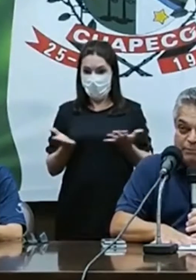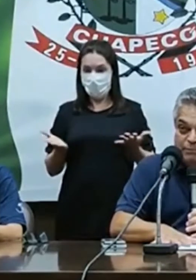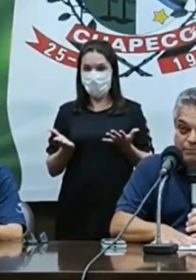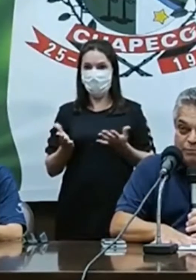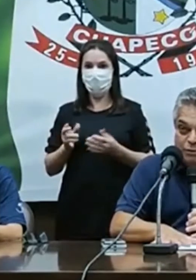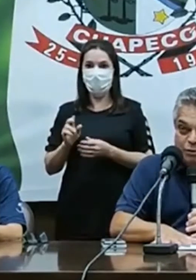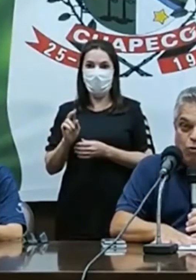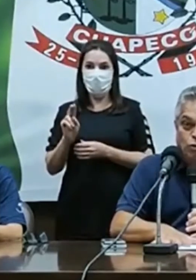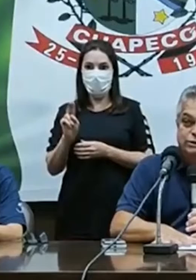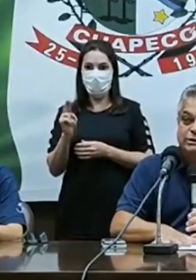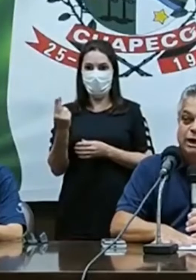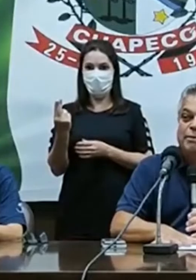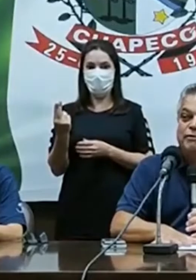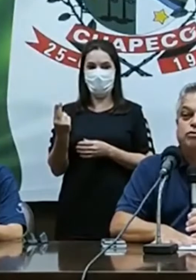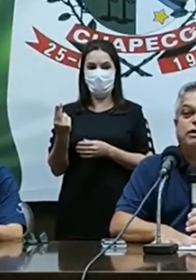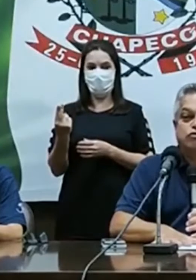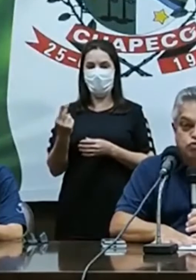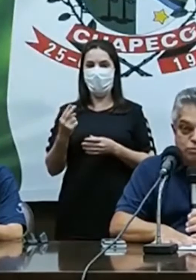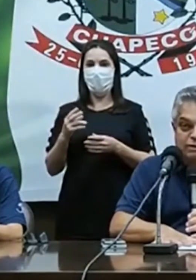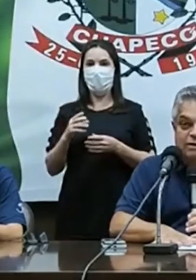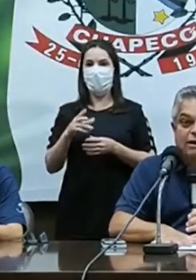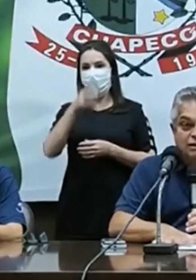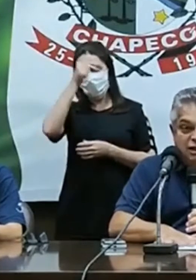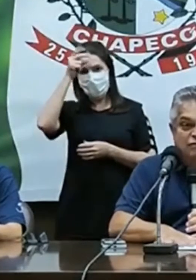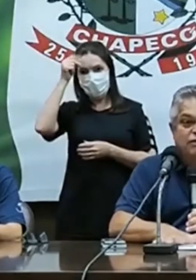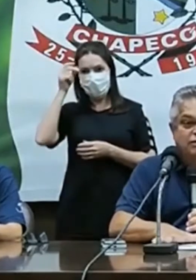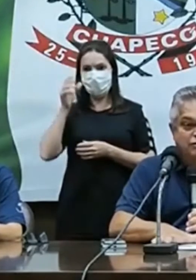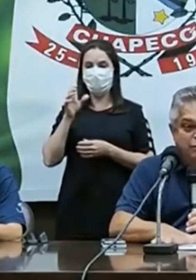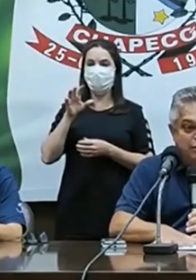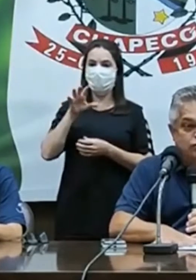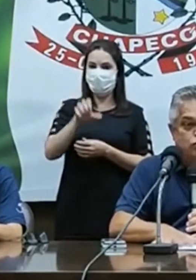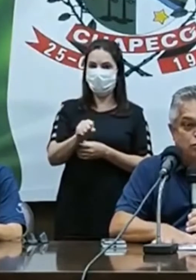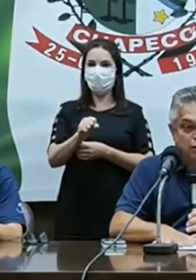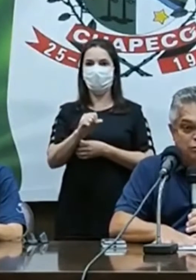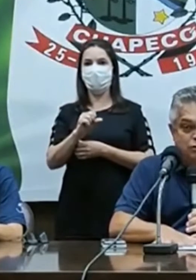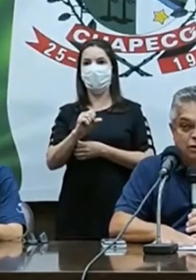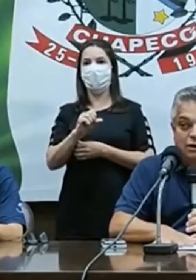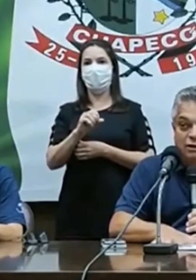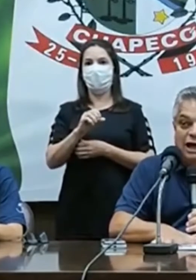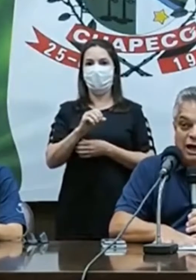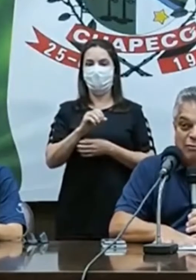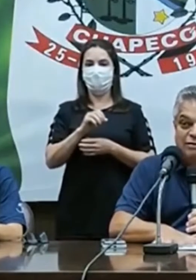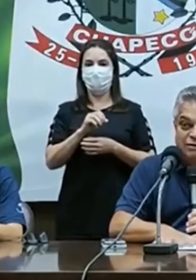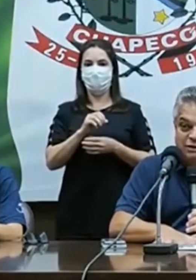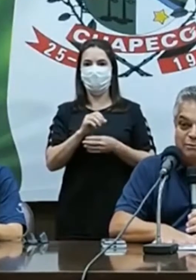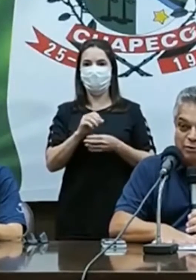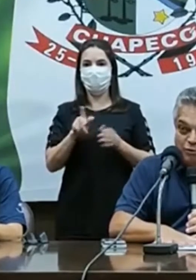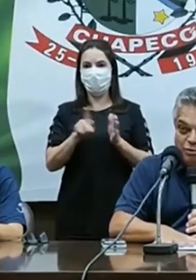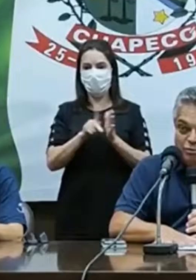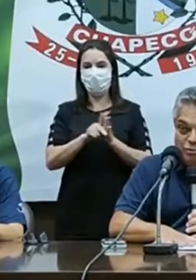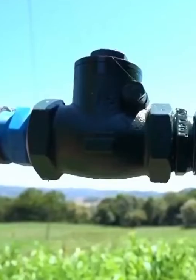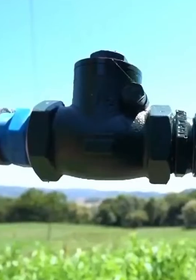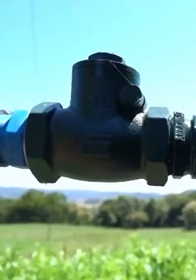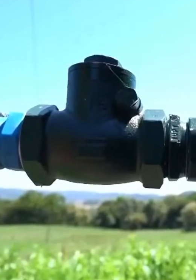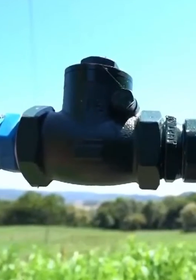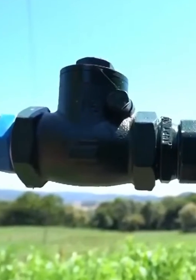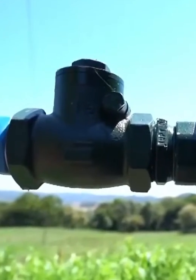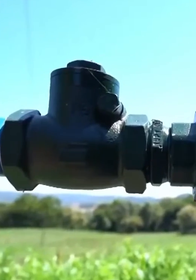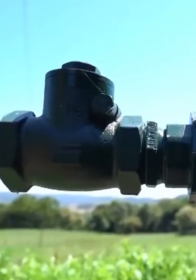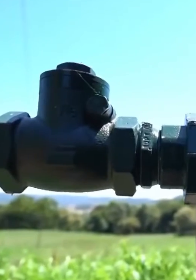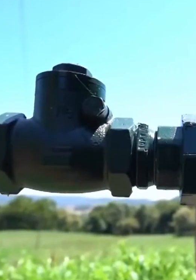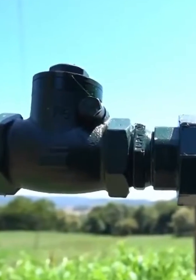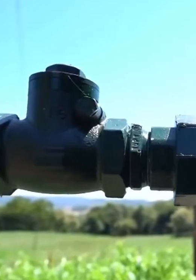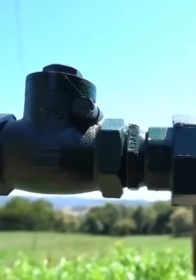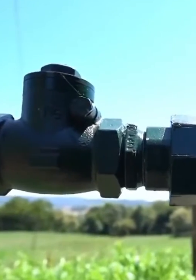gente resolve esse problema, ou hoje a prefeitura assume definitivamente o comando da água na cidade de Chapecó. Para